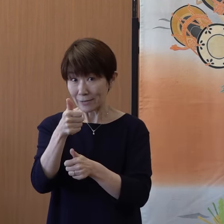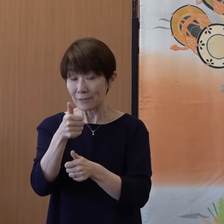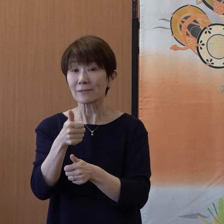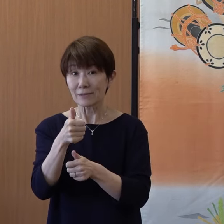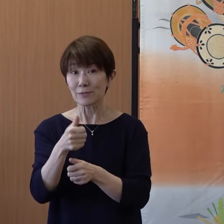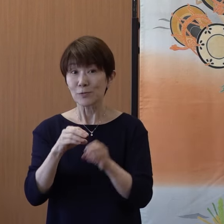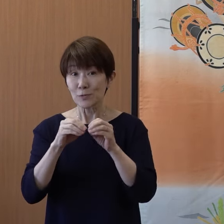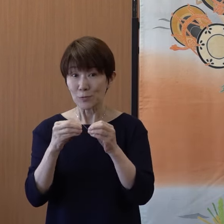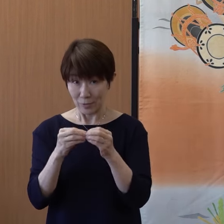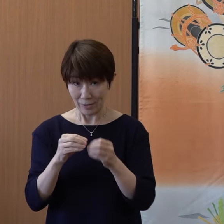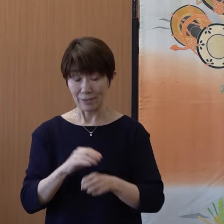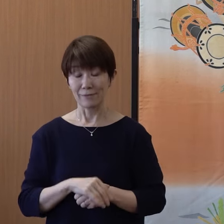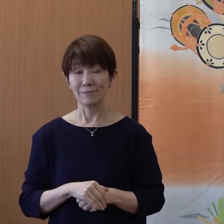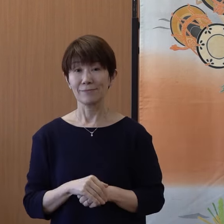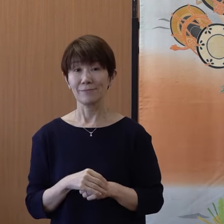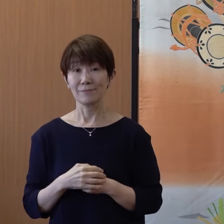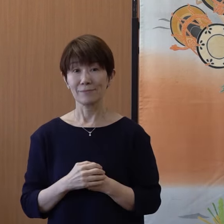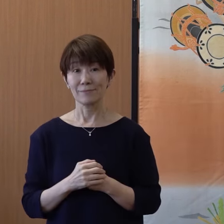ください。